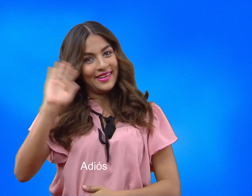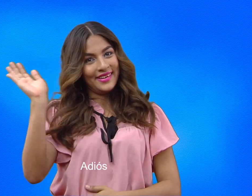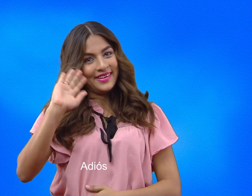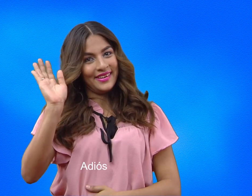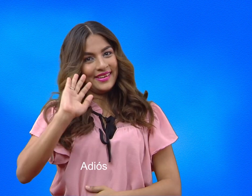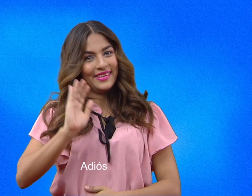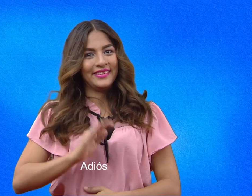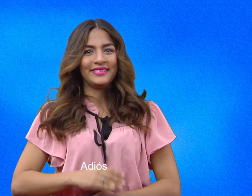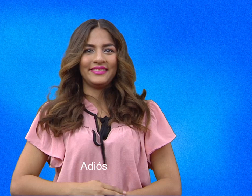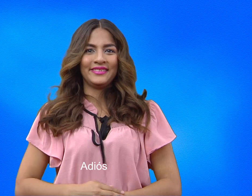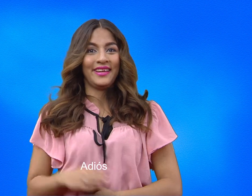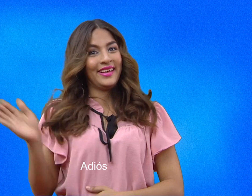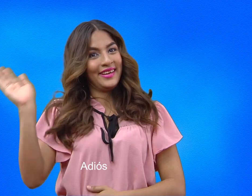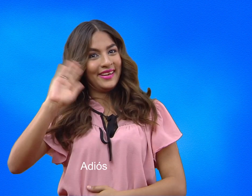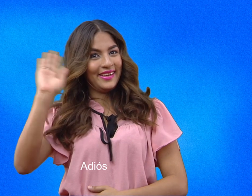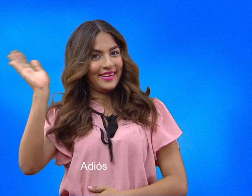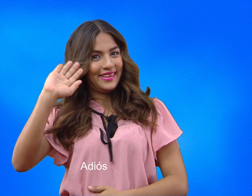Adiós. Adiós.